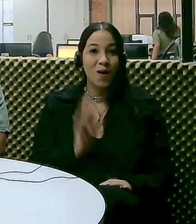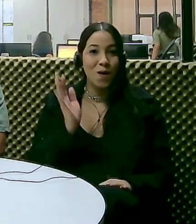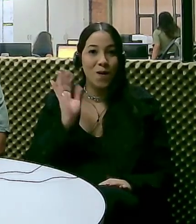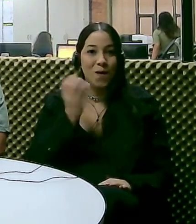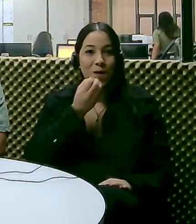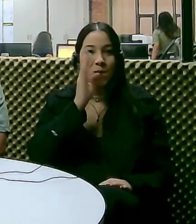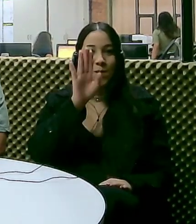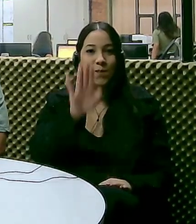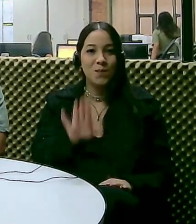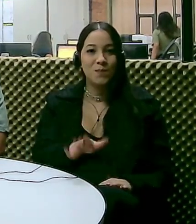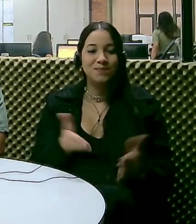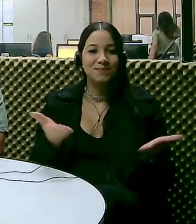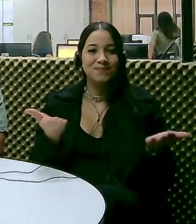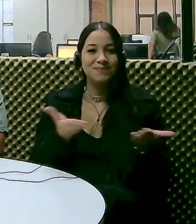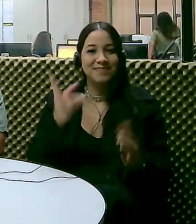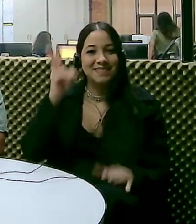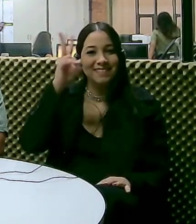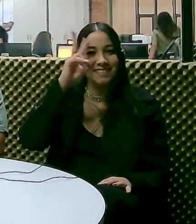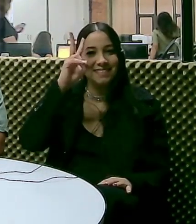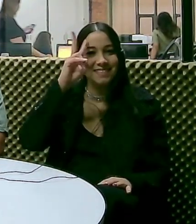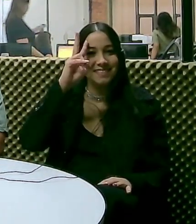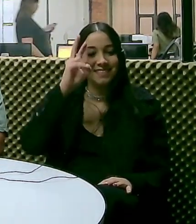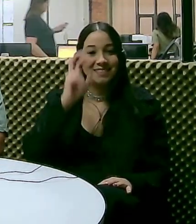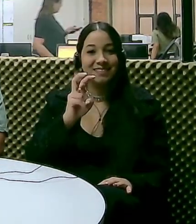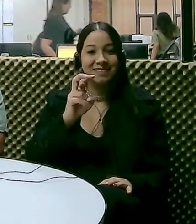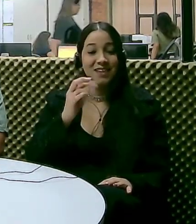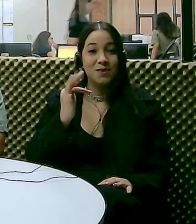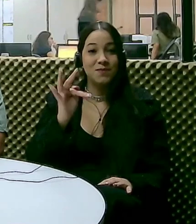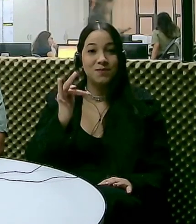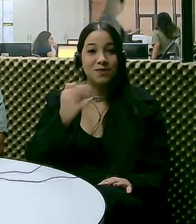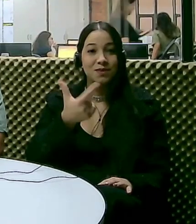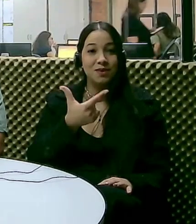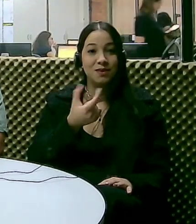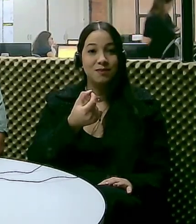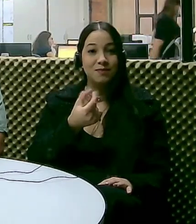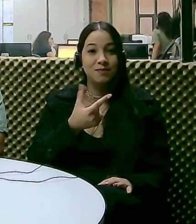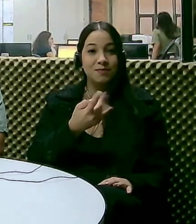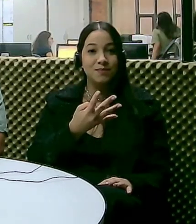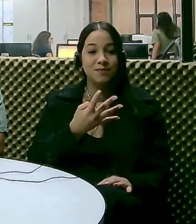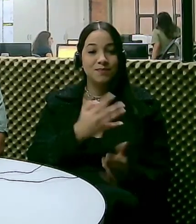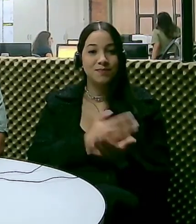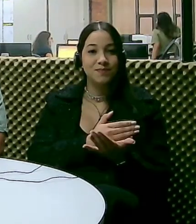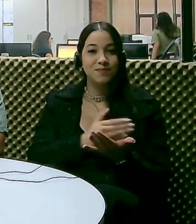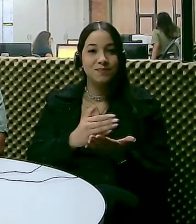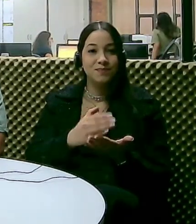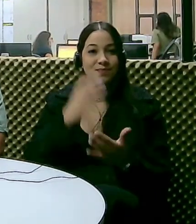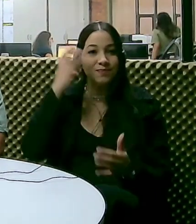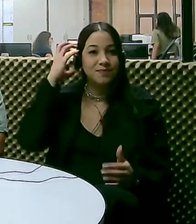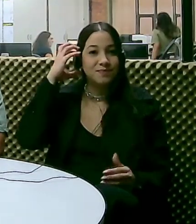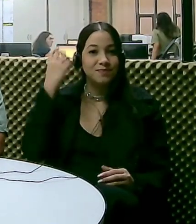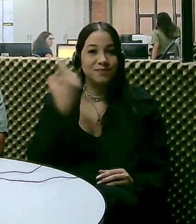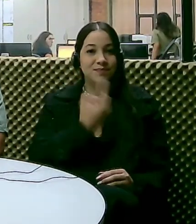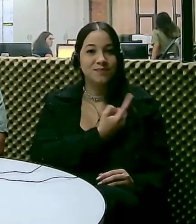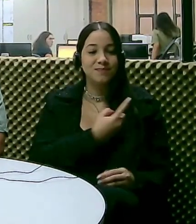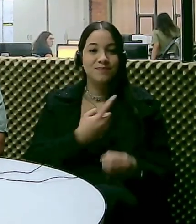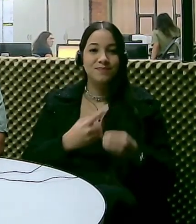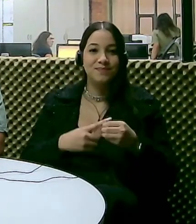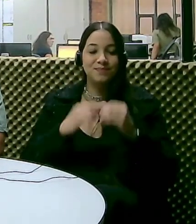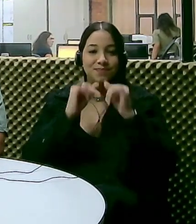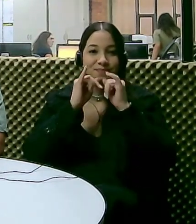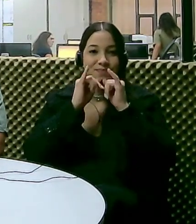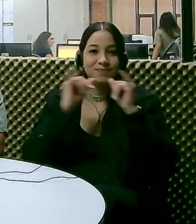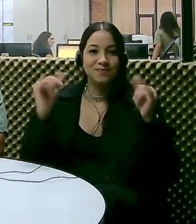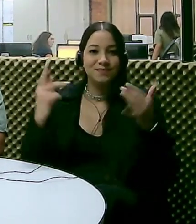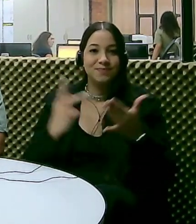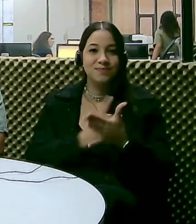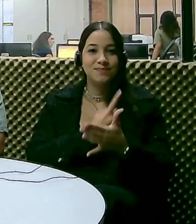Olá, boa tarde. Hoje é segunda-feira, dia 5 de fevereiro de 2024. Está no ar a Rádio Nossa Cidade